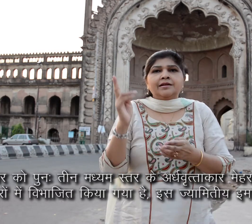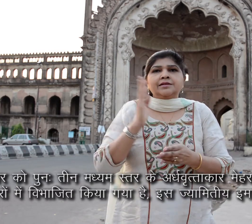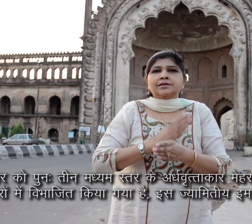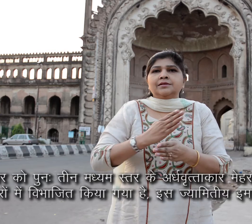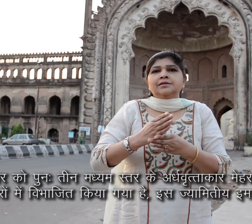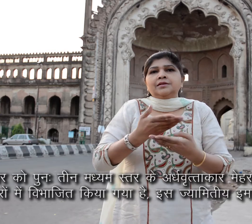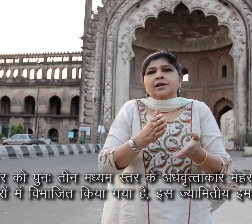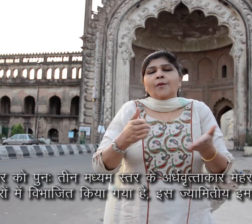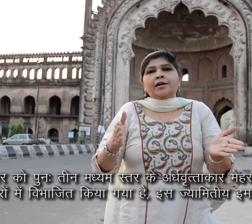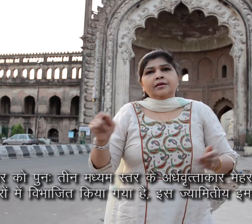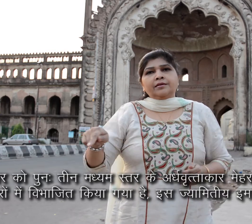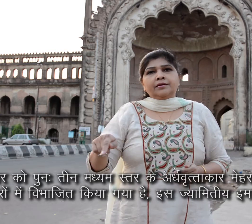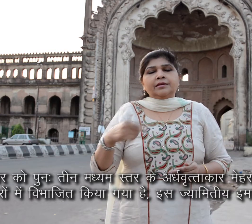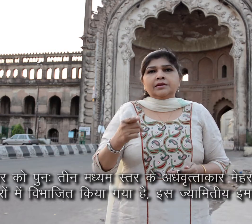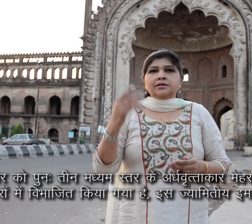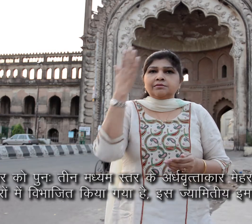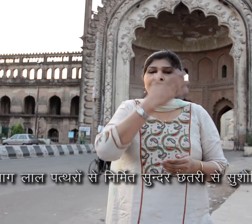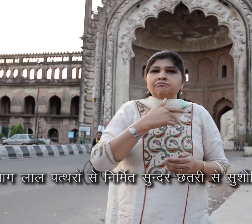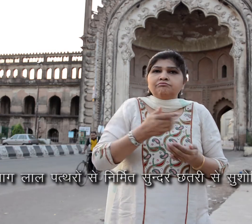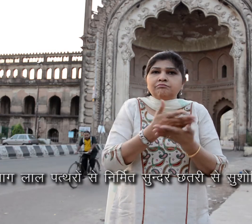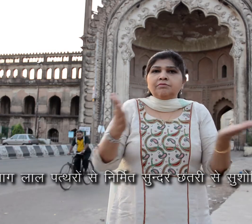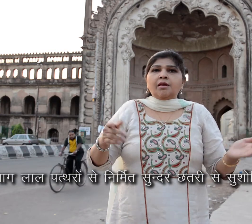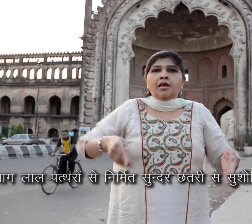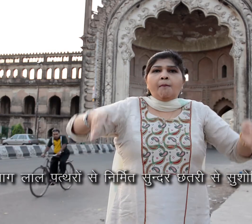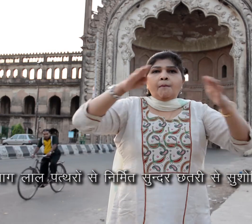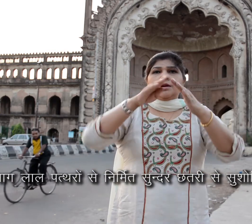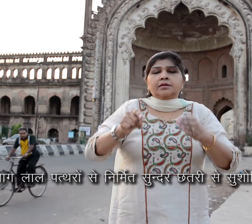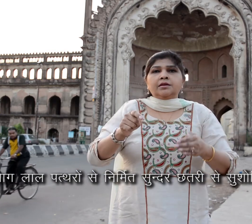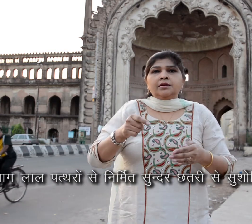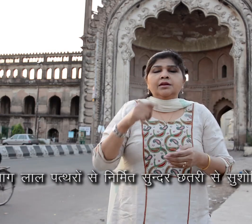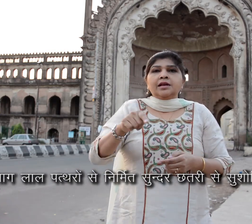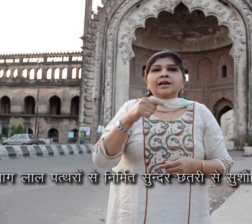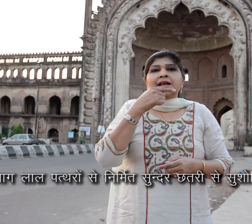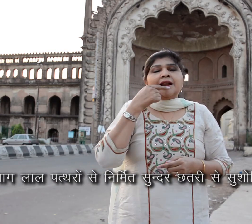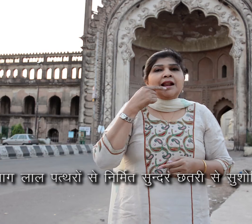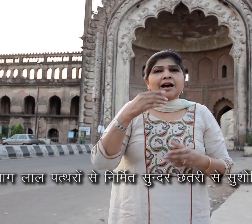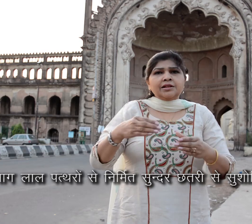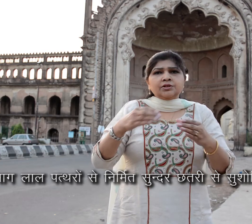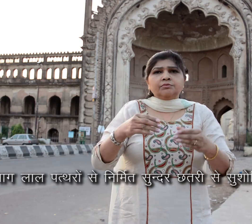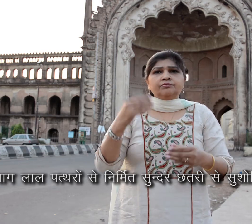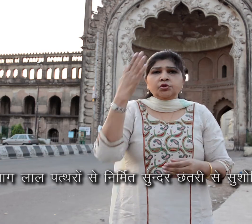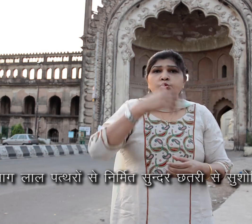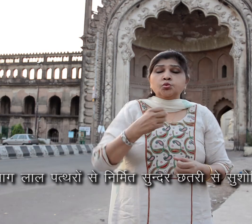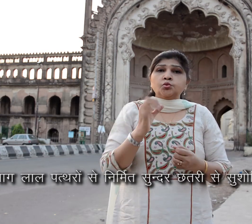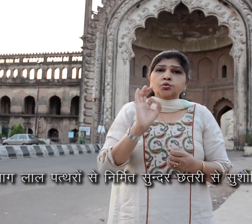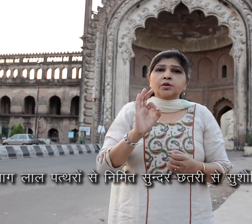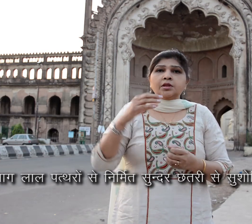है। इस ज्यामितीय इमारत का शीर्ष भाग लाल पत्थरों से निर्मित सुंदर छतरी से सुशोभित है।